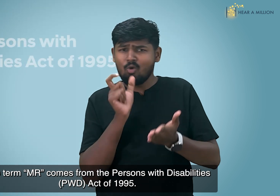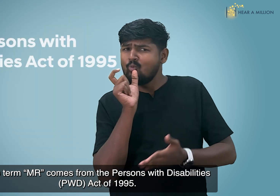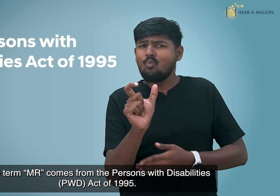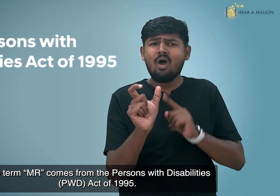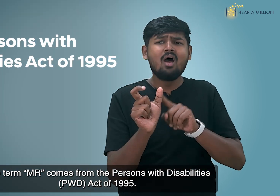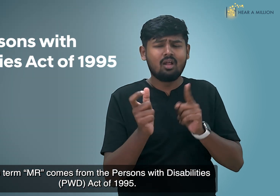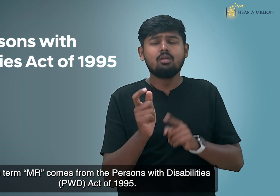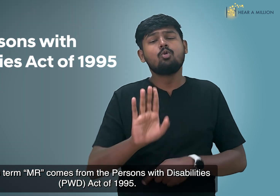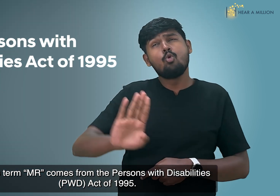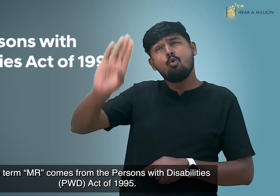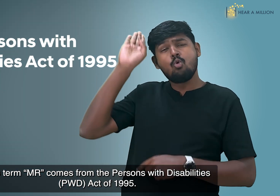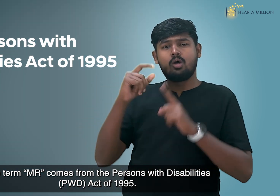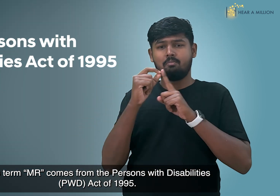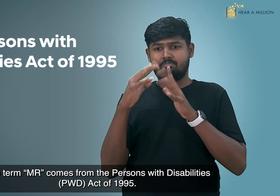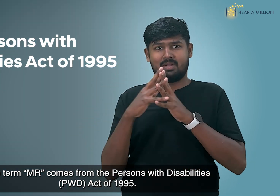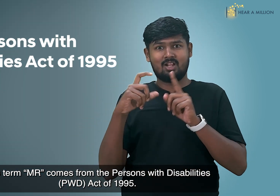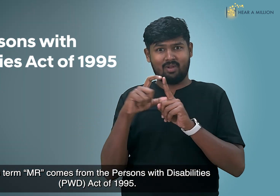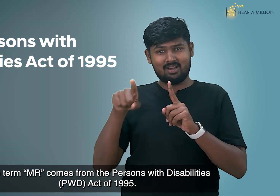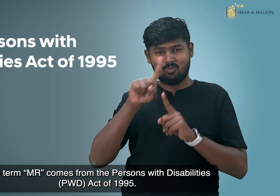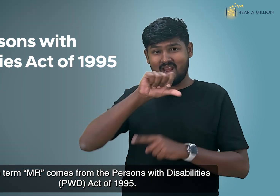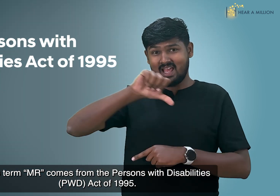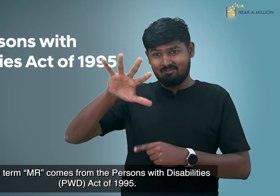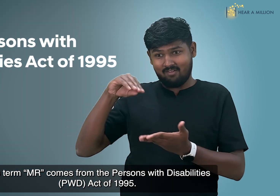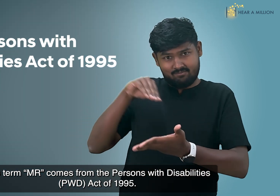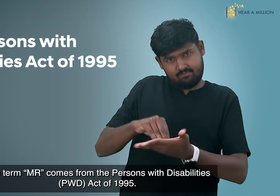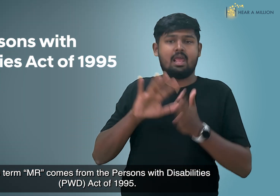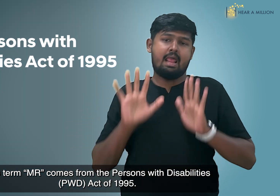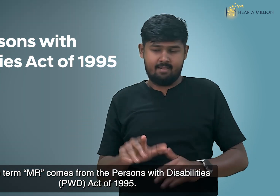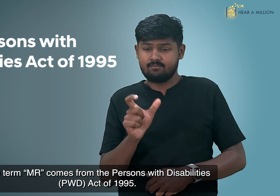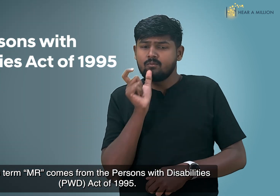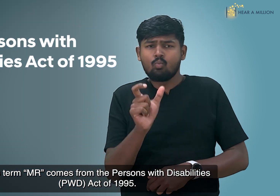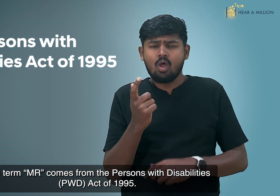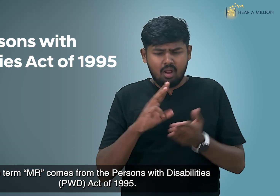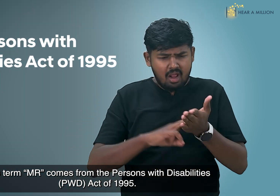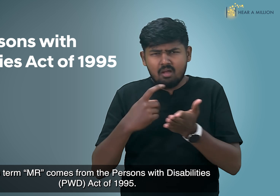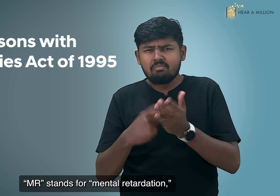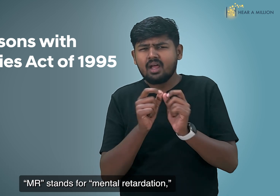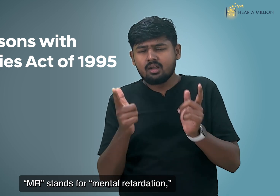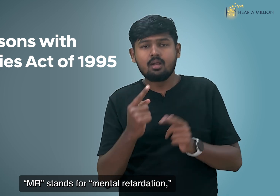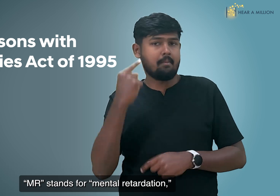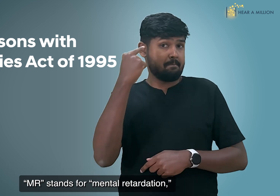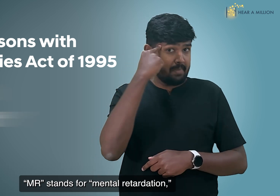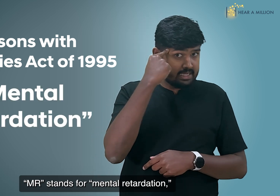MR शब्द PWD एक्ट 1995 से आया है। MR का अर्थ क्या